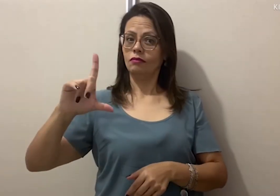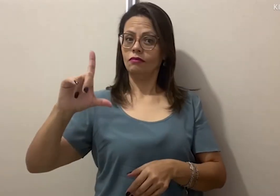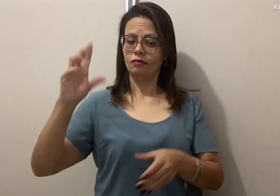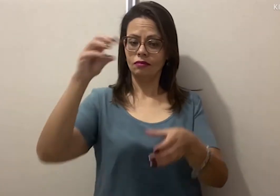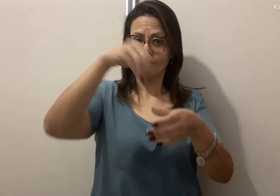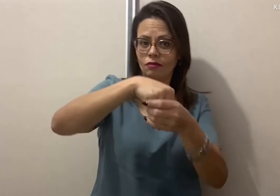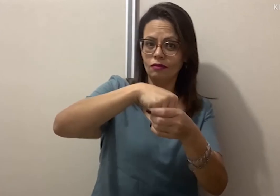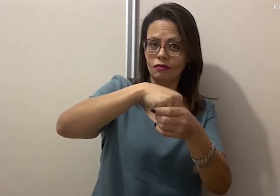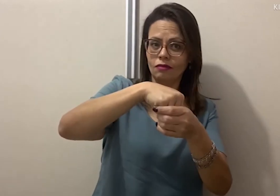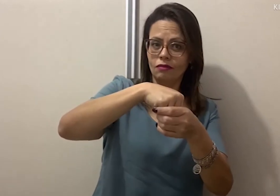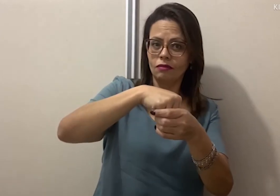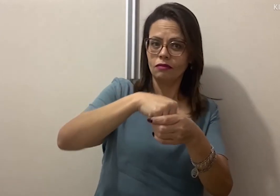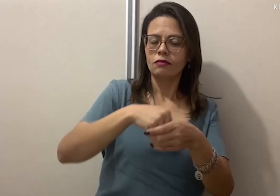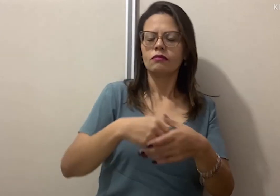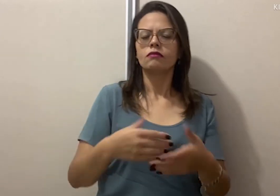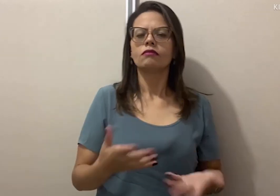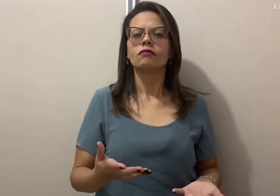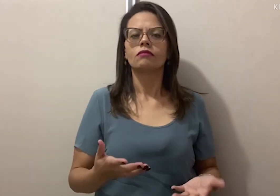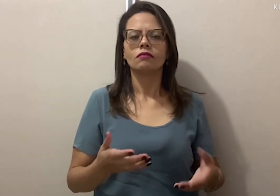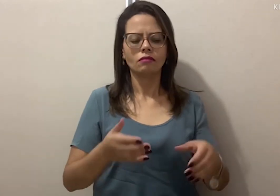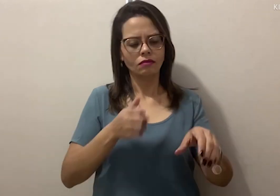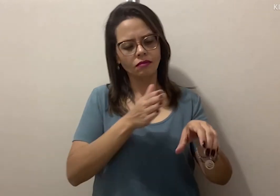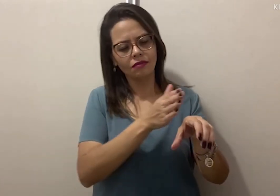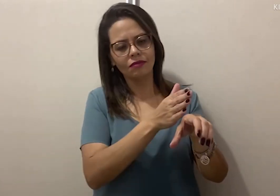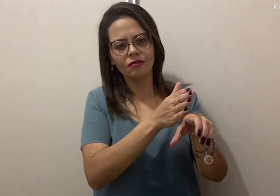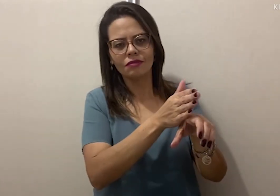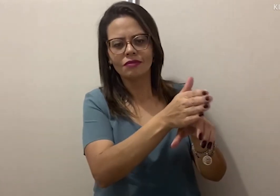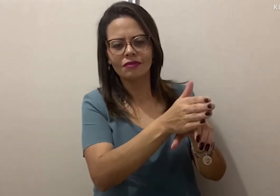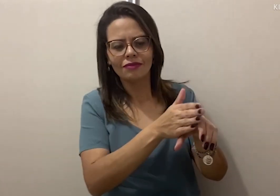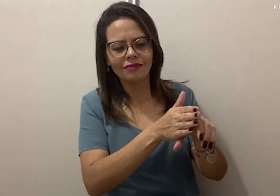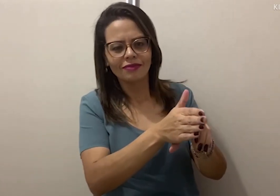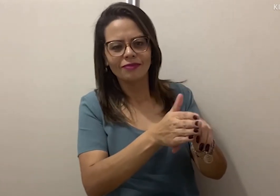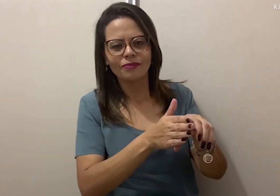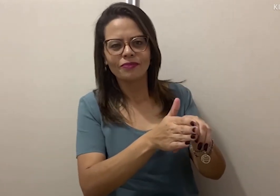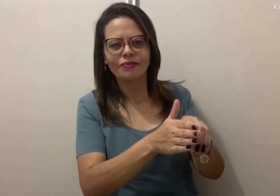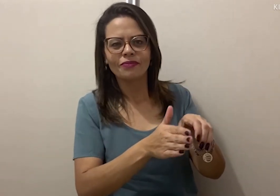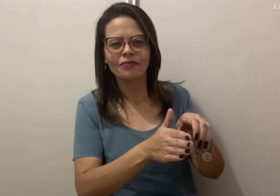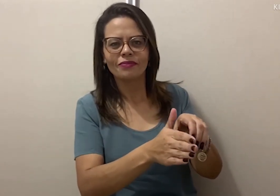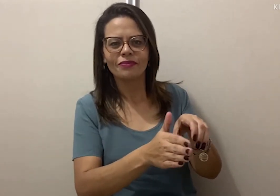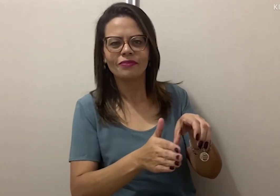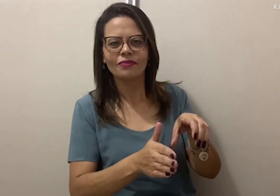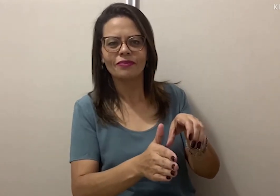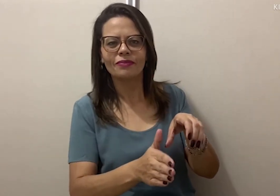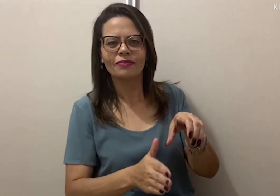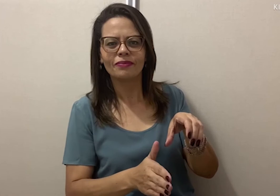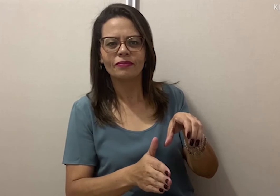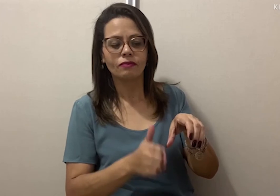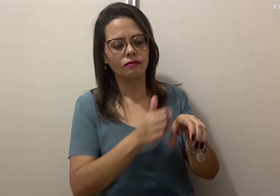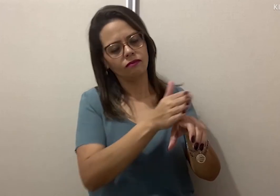Eu vou usar um classificador aqui, olha. Estou cortando o pão.